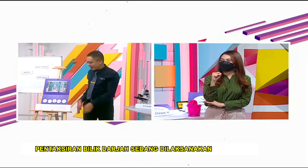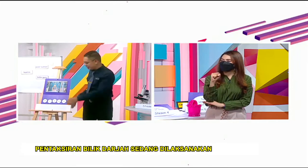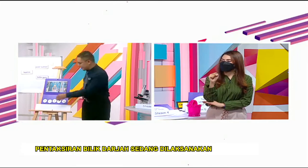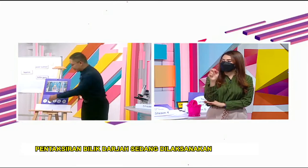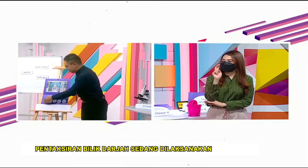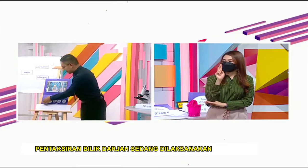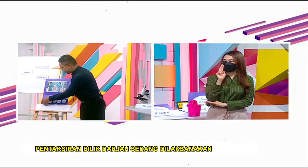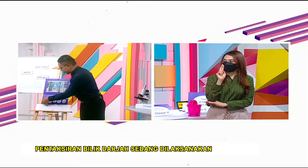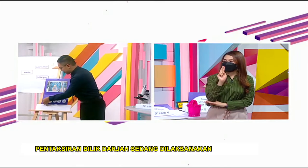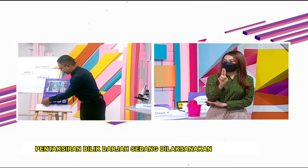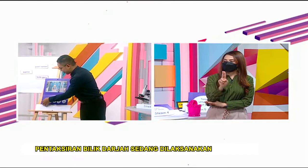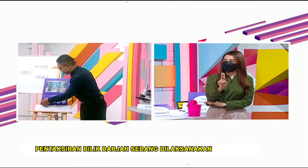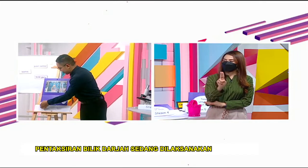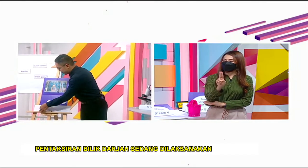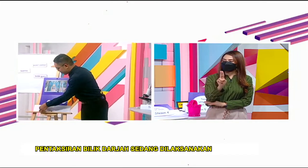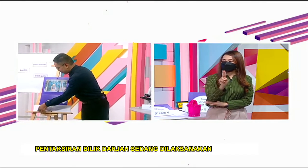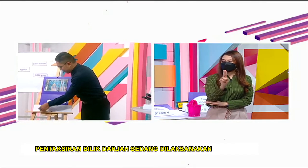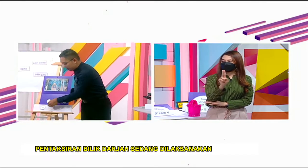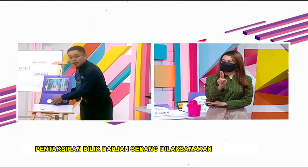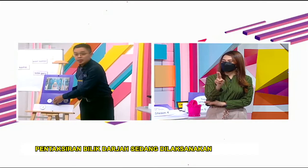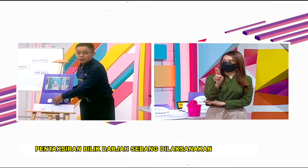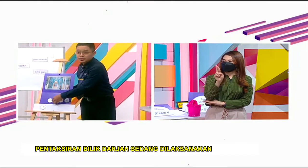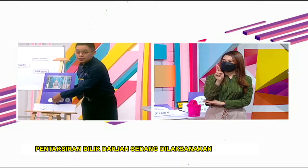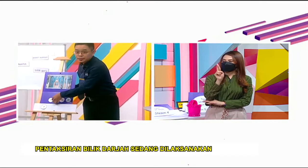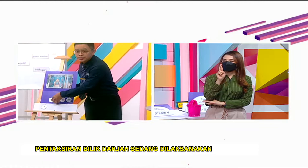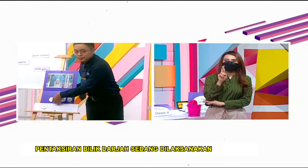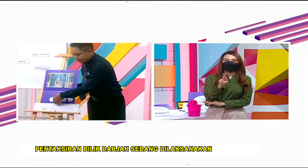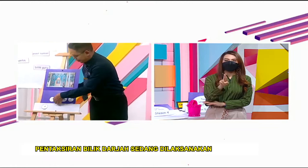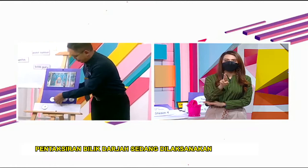S U U R